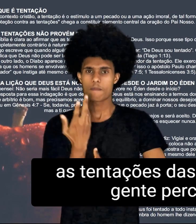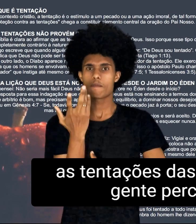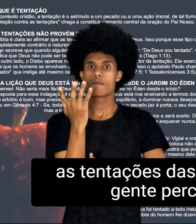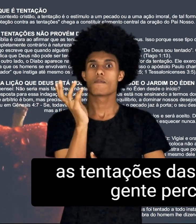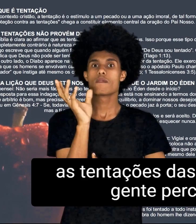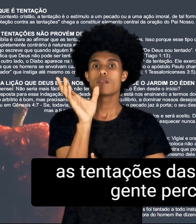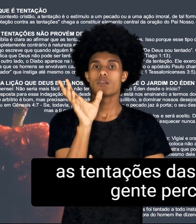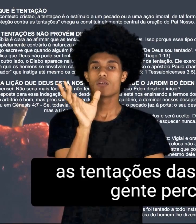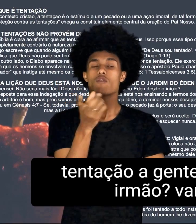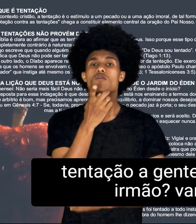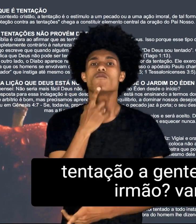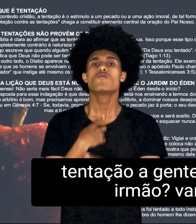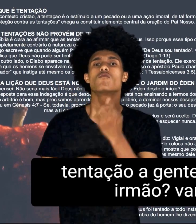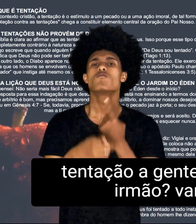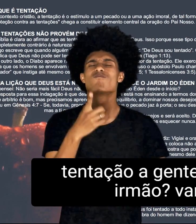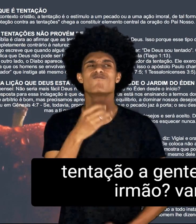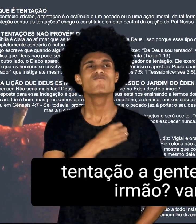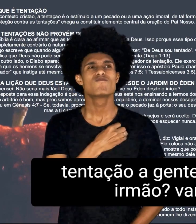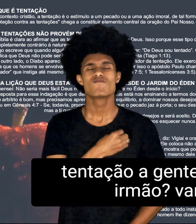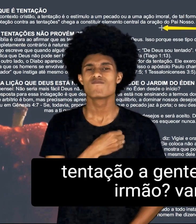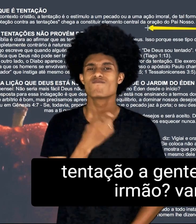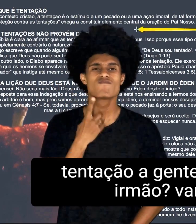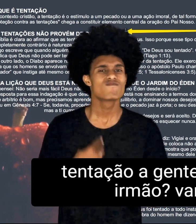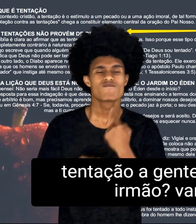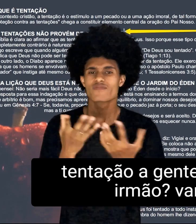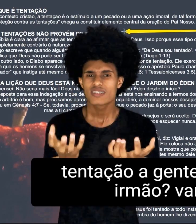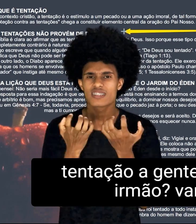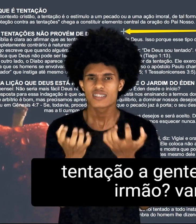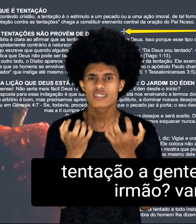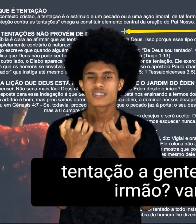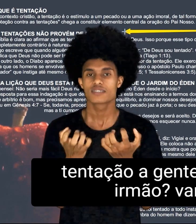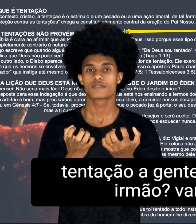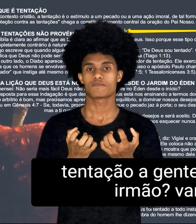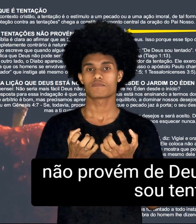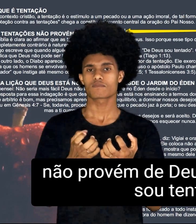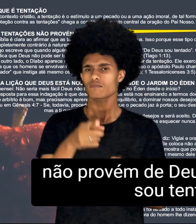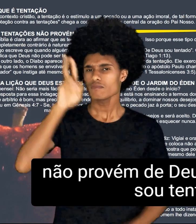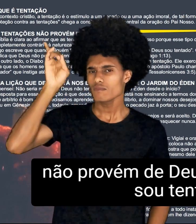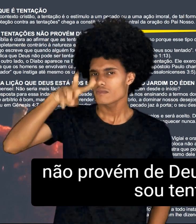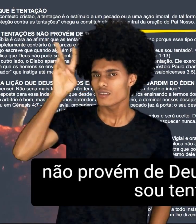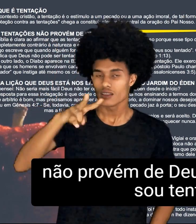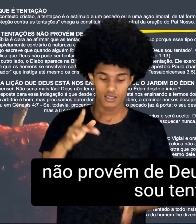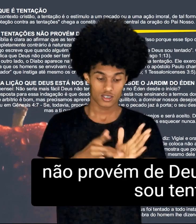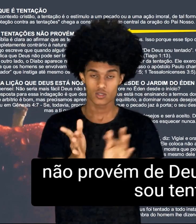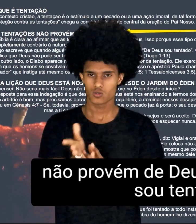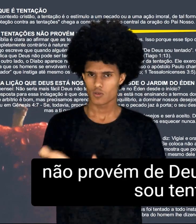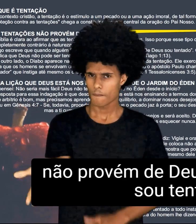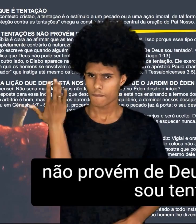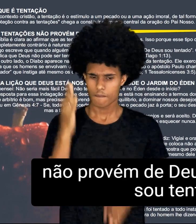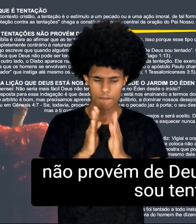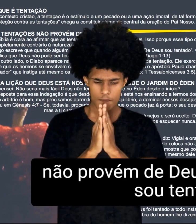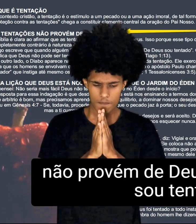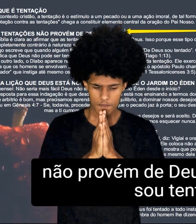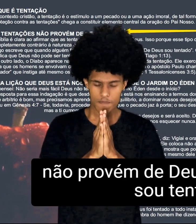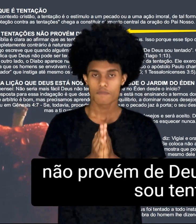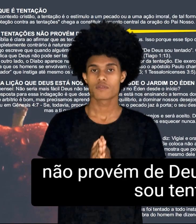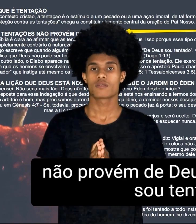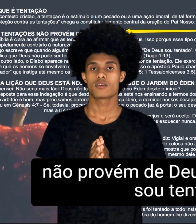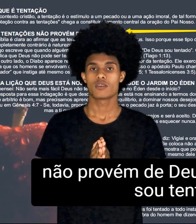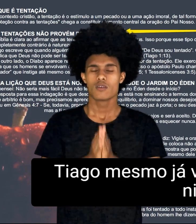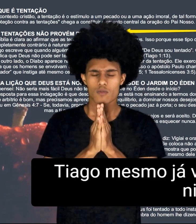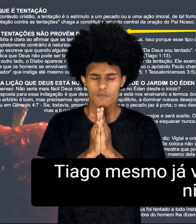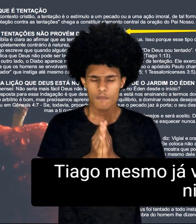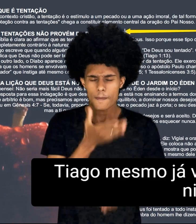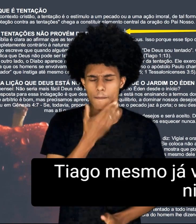perceber que isso é uma tentação, a gente tem que pular fora. Beleza, irmãos? Vamos lá. As tentações não provêm de Deus. Então, tem muita gente que fala assim, eu sou tentado pelo Senhor